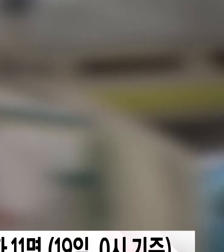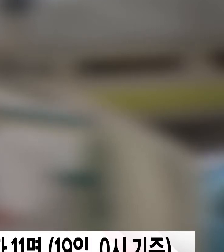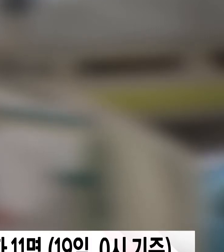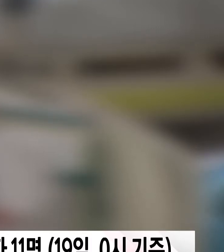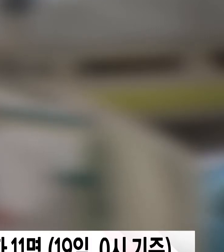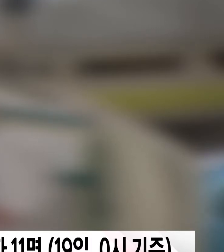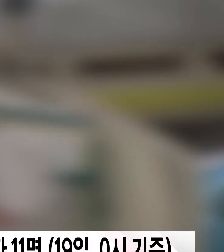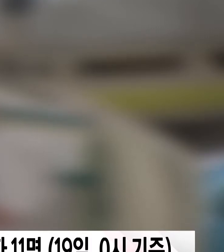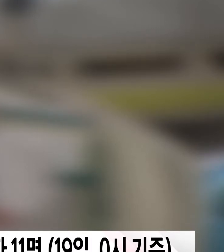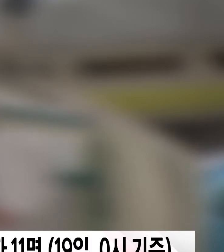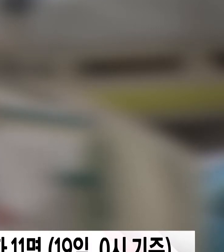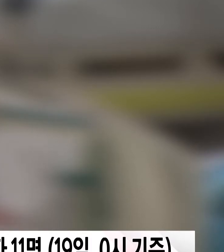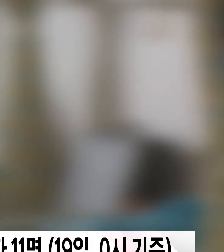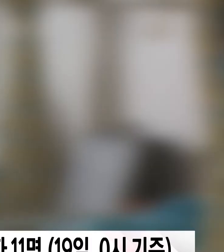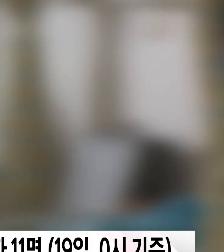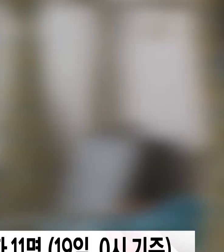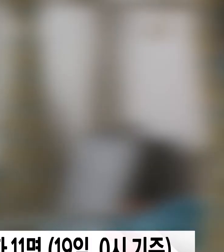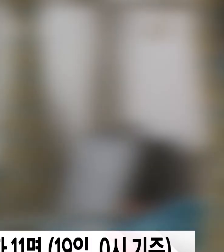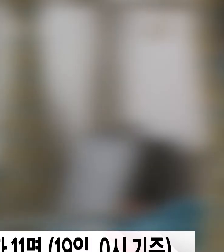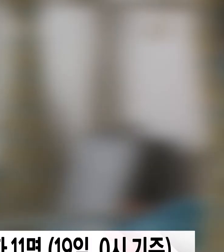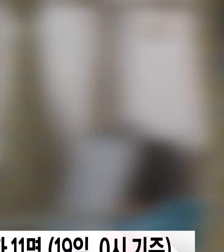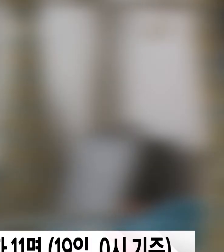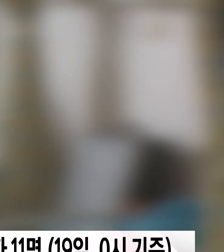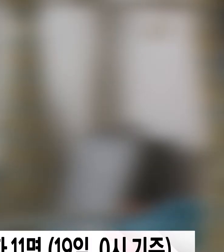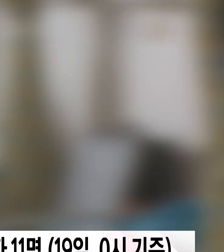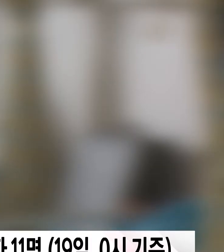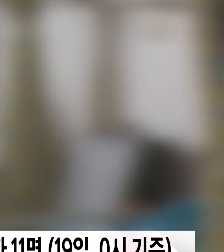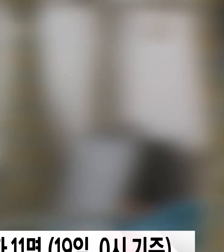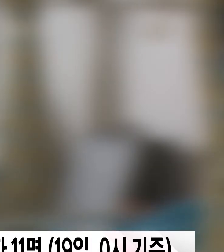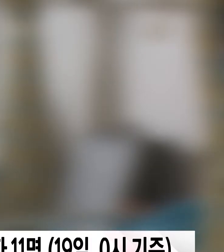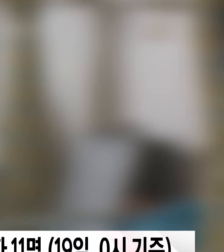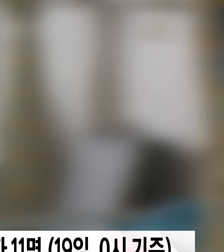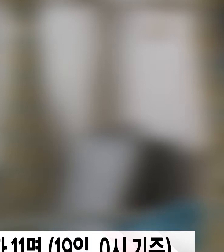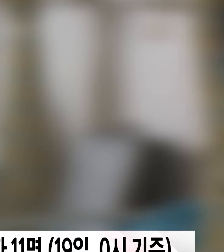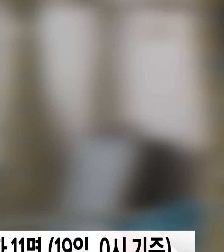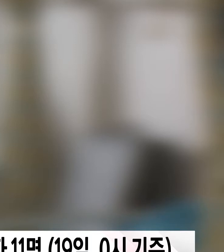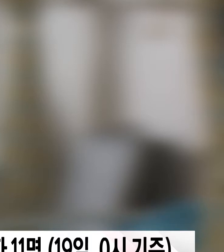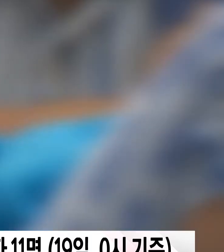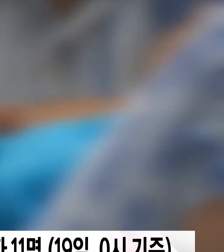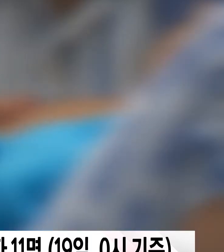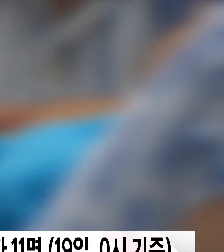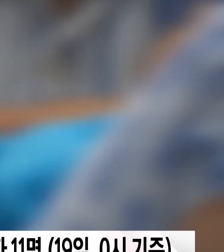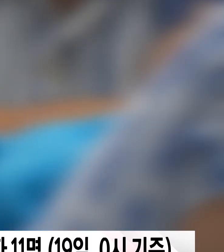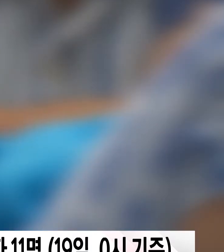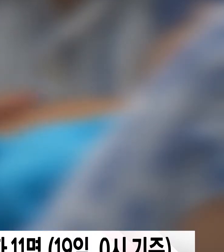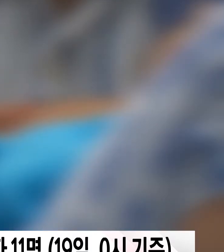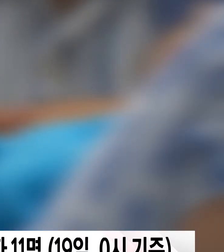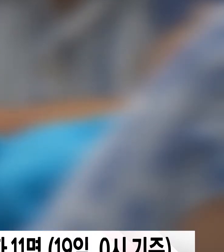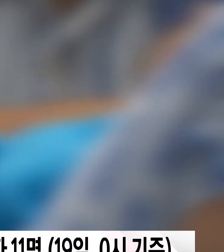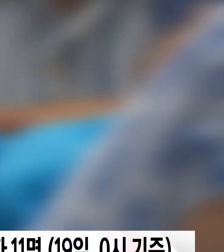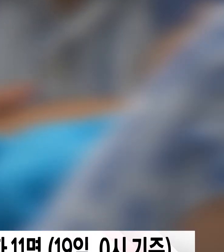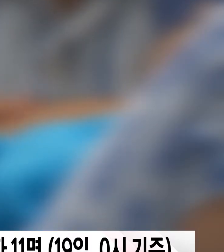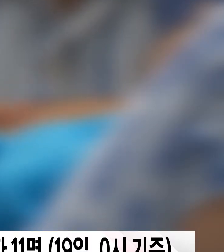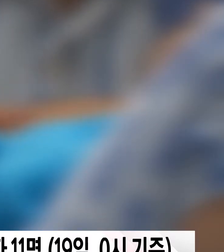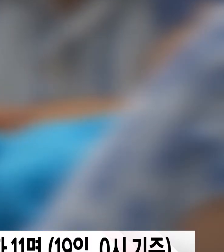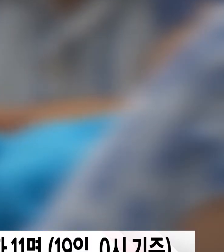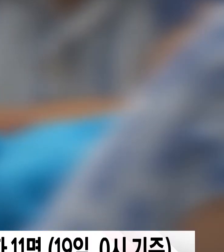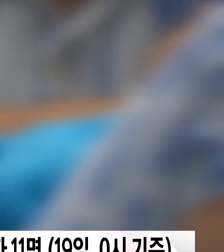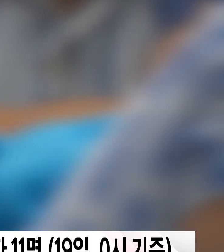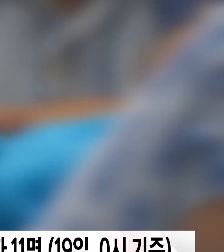환자 한 명이 최초 확진 후 17일까지 일곱명 18일에 세명이 추가 확진돼 관련확진자가 11명으로